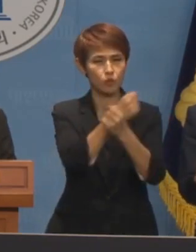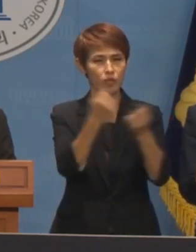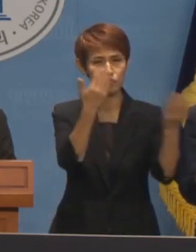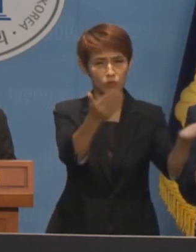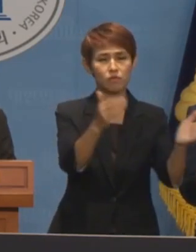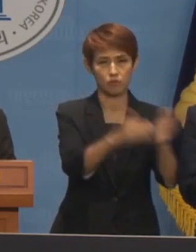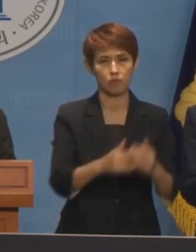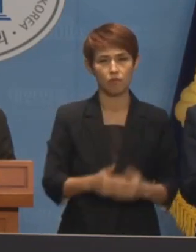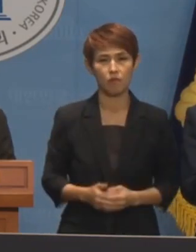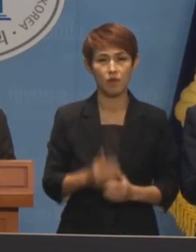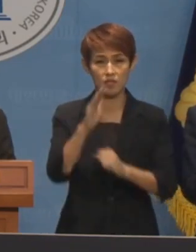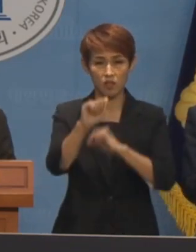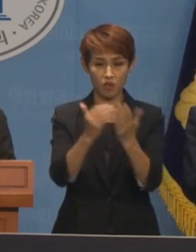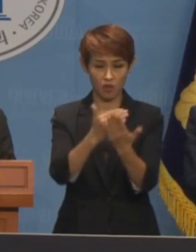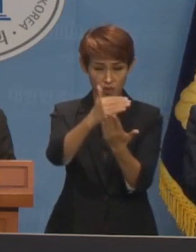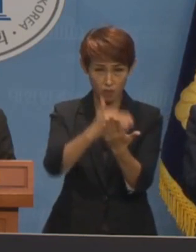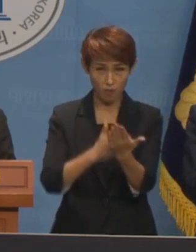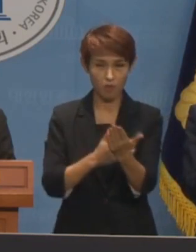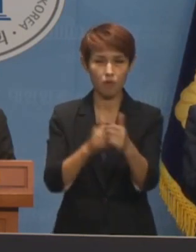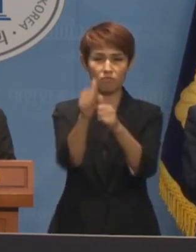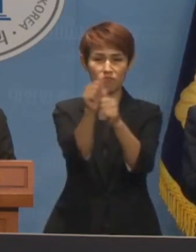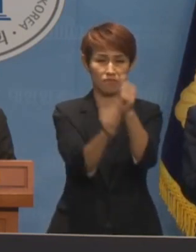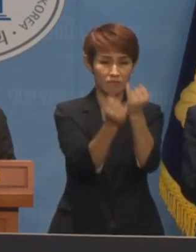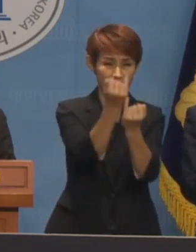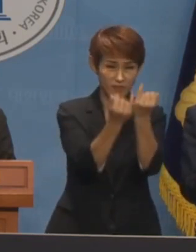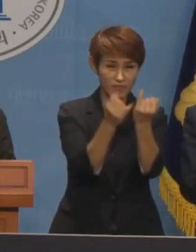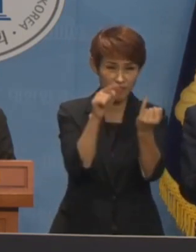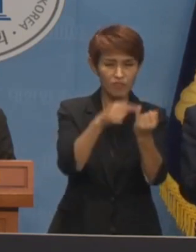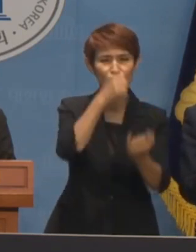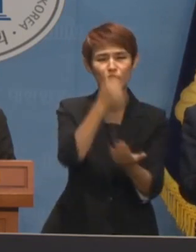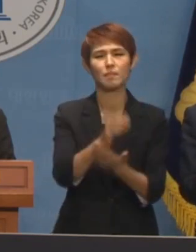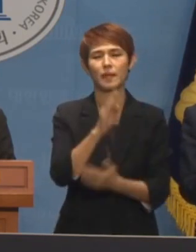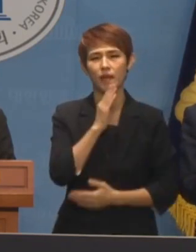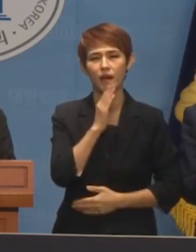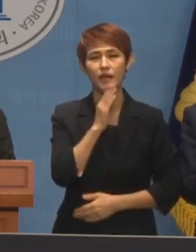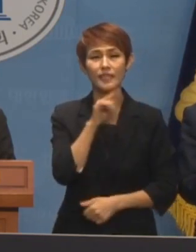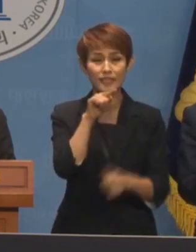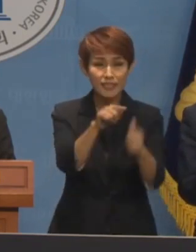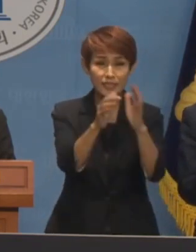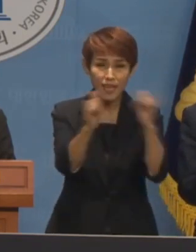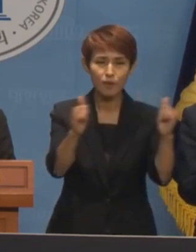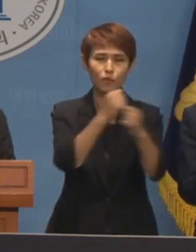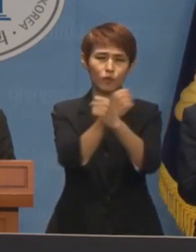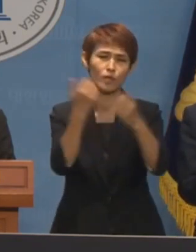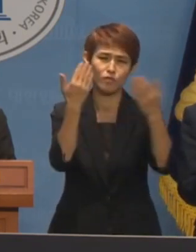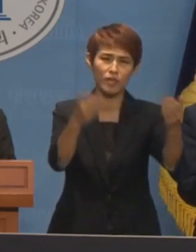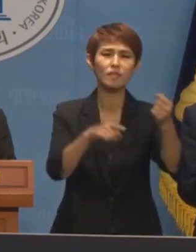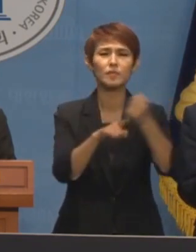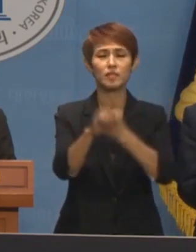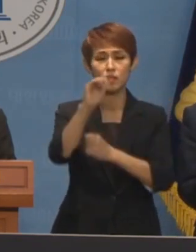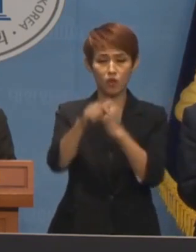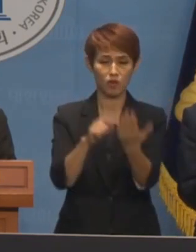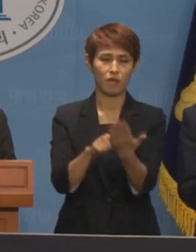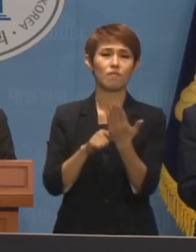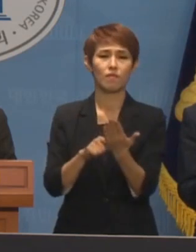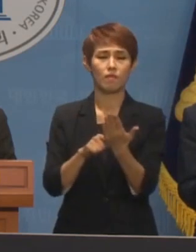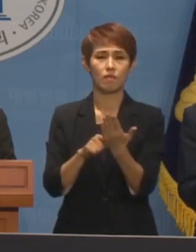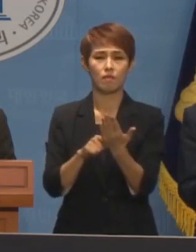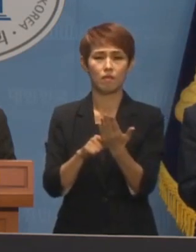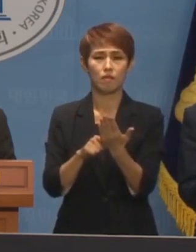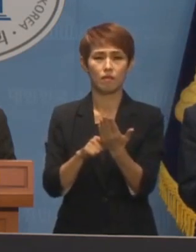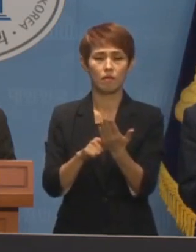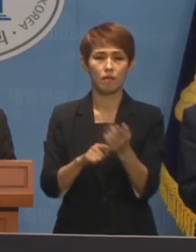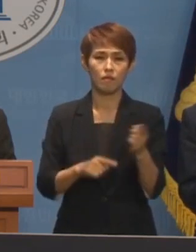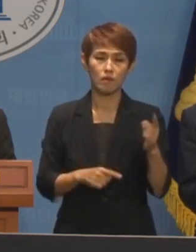마찬가지로 성경의 가르침은 동성애가 죄이지만 동성애자는 긍휼히 여기고 용서하라는 것이다. 그런데 이를